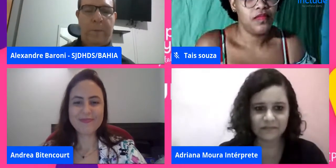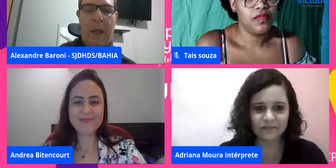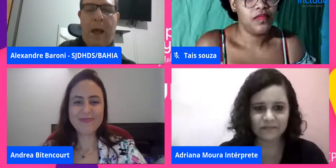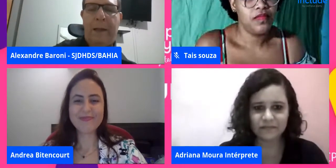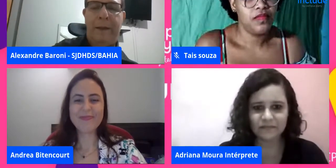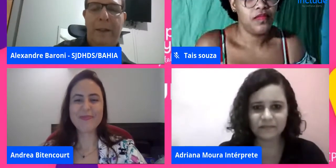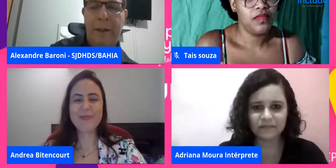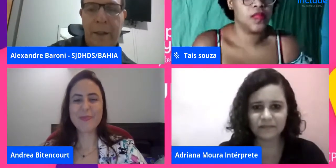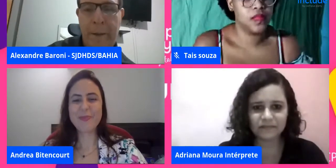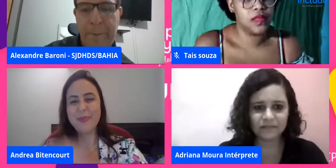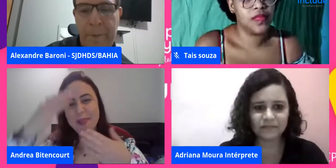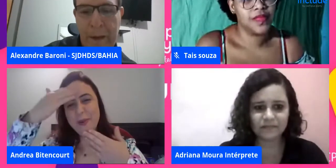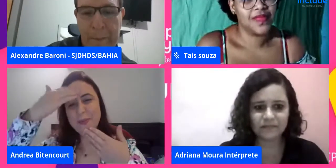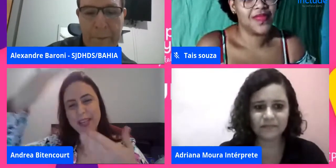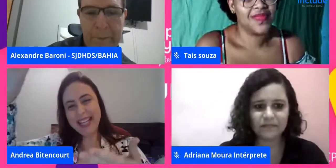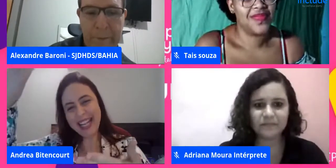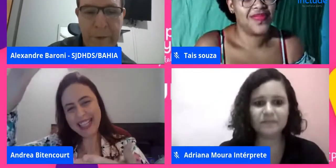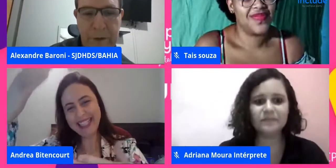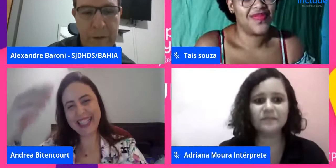Pronto. Adriana,